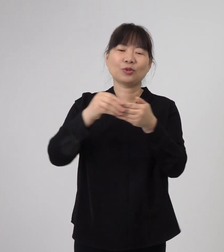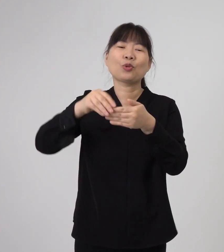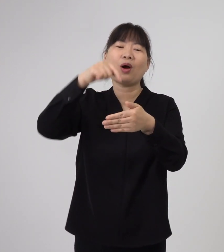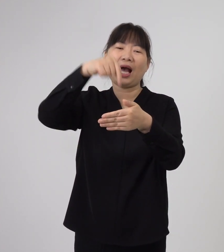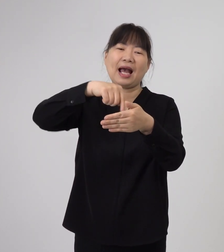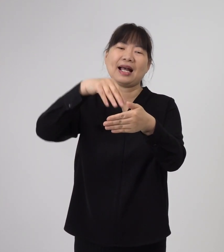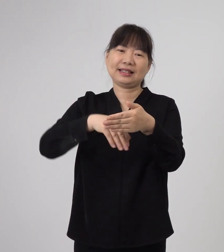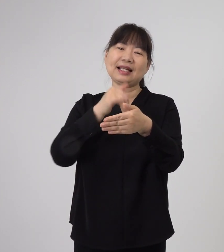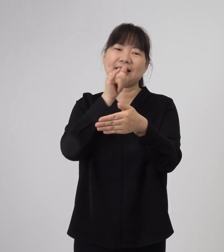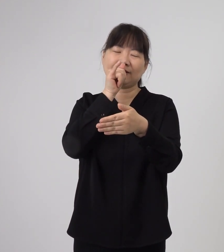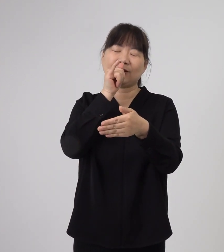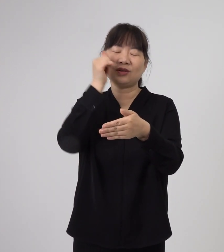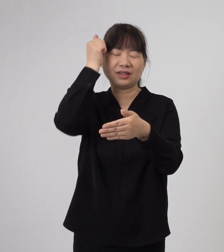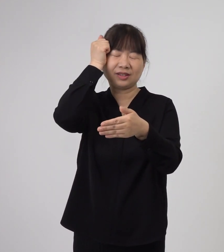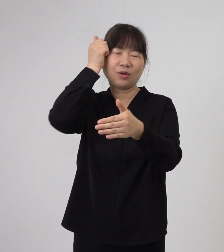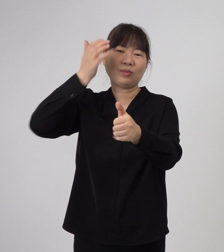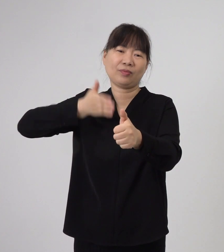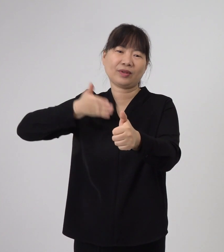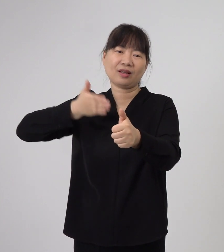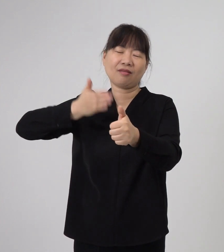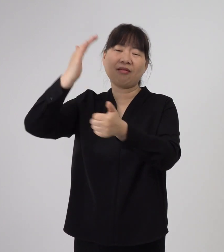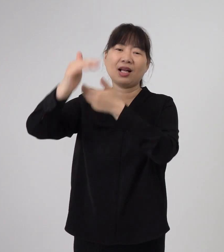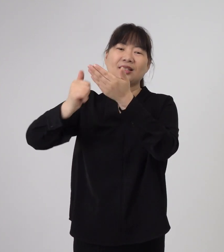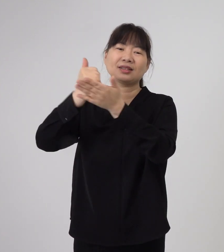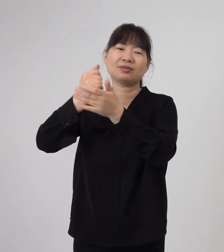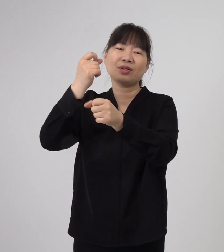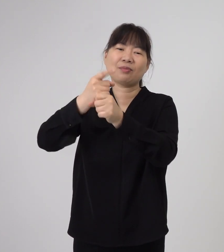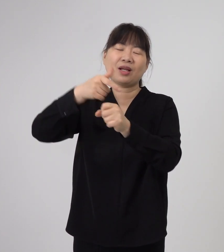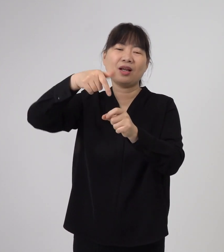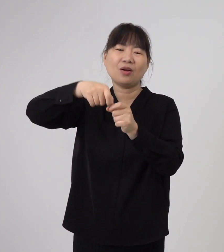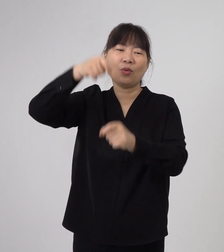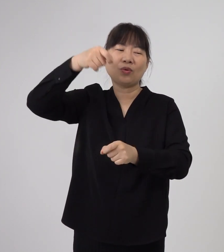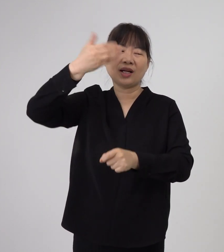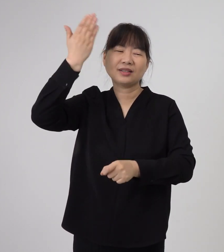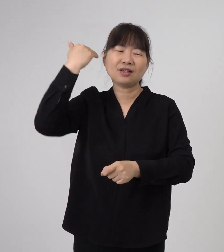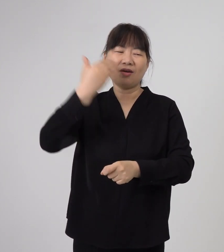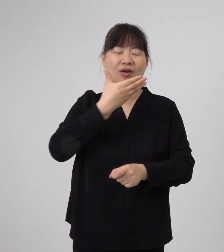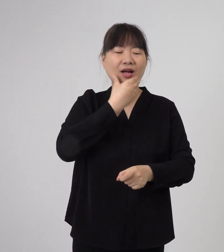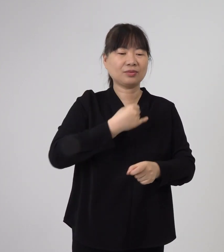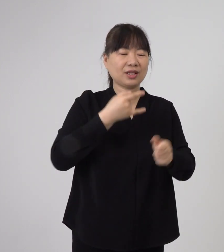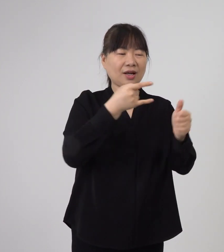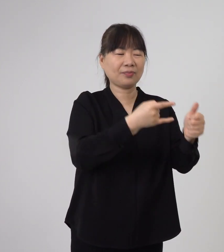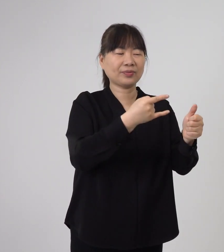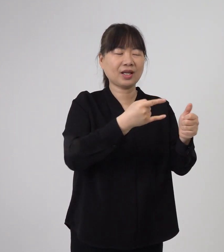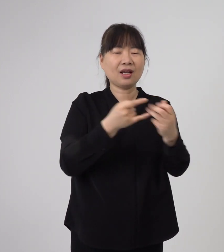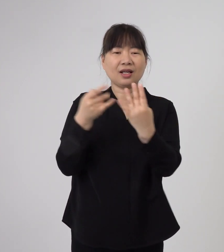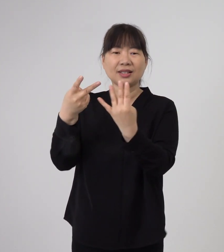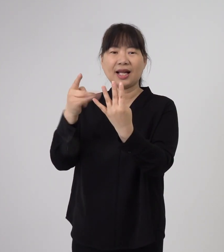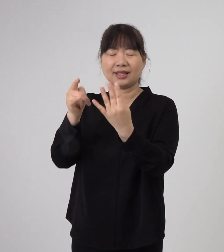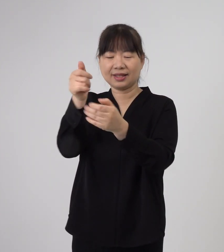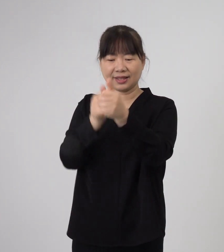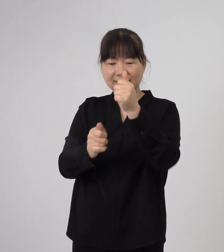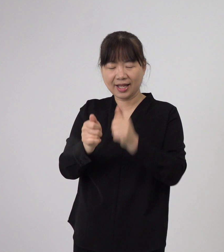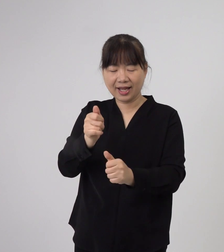거예요. 하나님은 이미 오래전에 아브라함에게 4대 만에 이들을